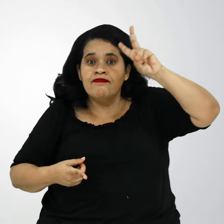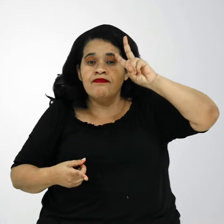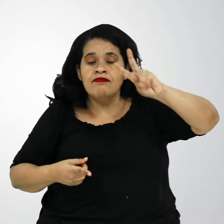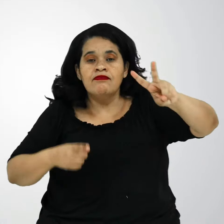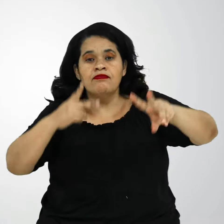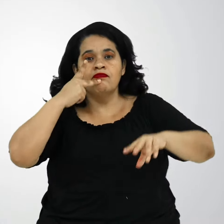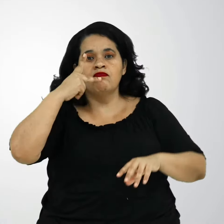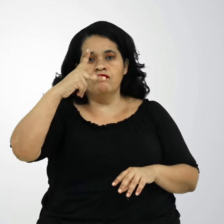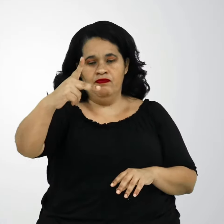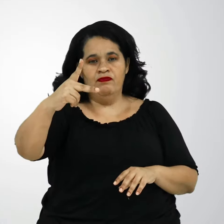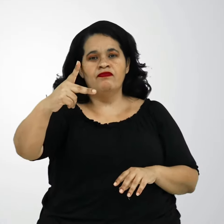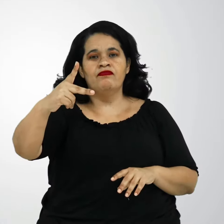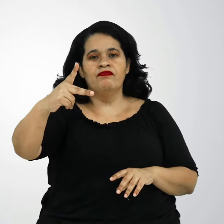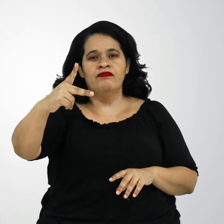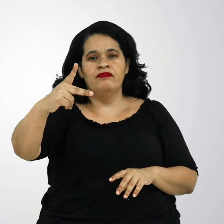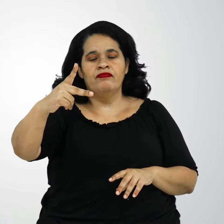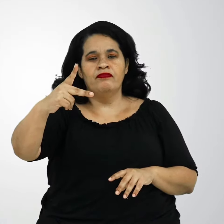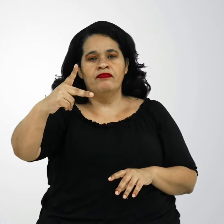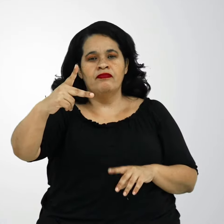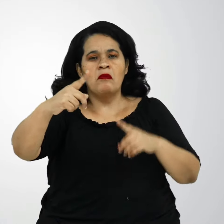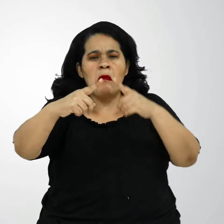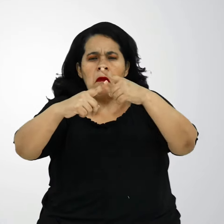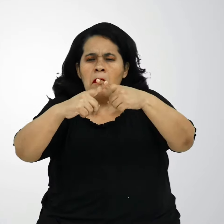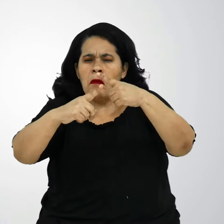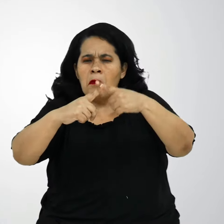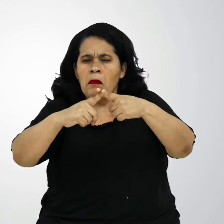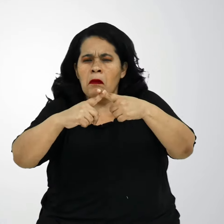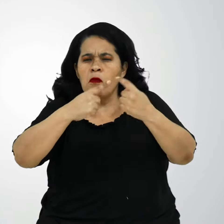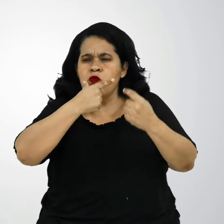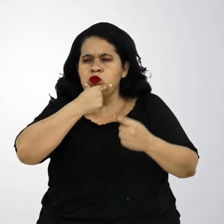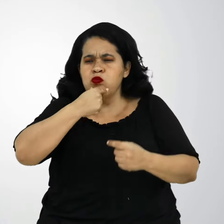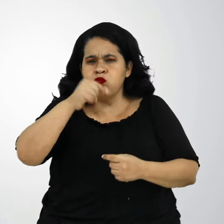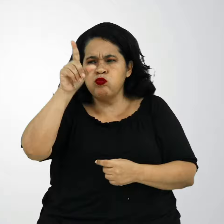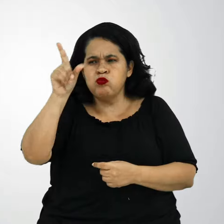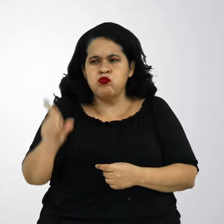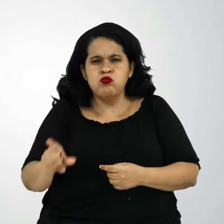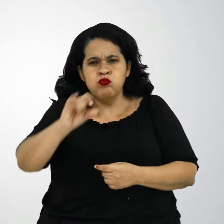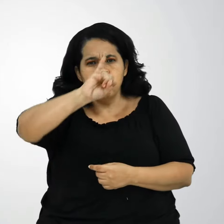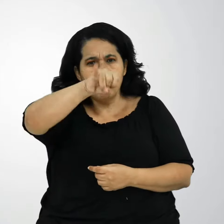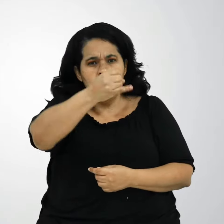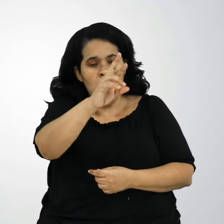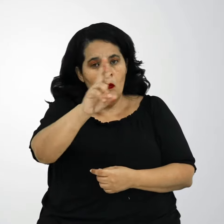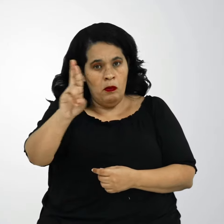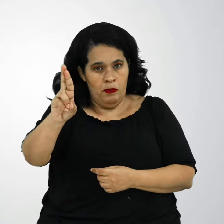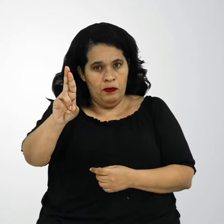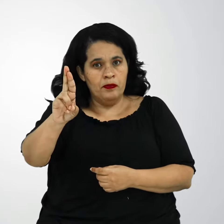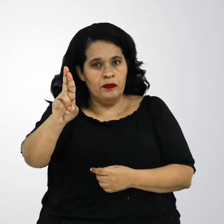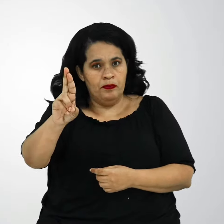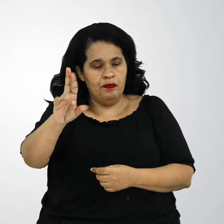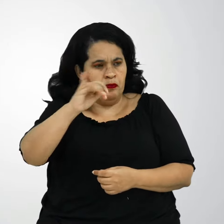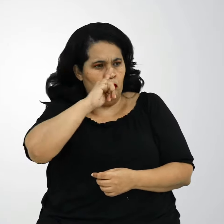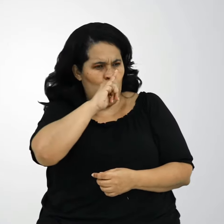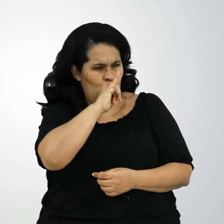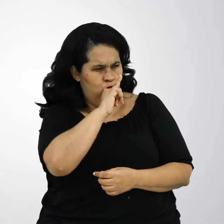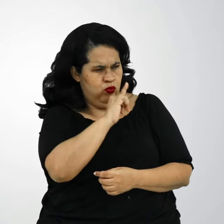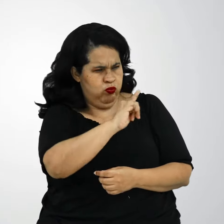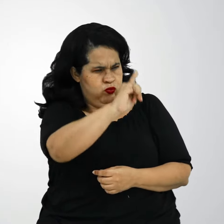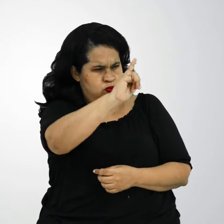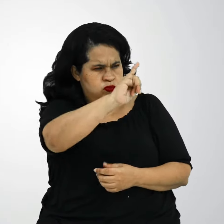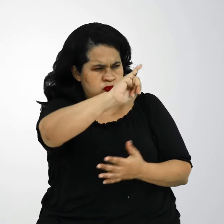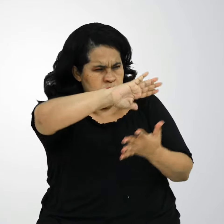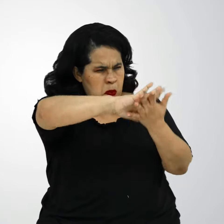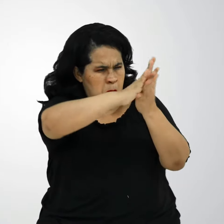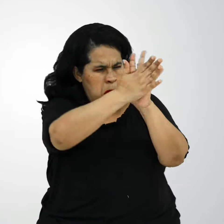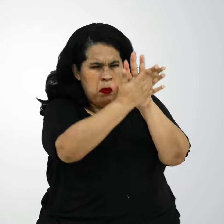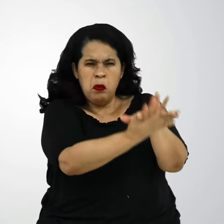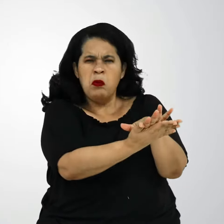profecia. Exatamente porque Jeremias, quando anunciou a queda, o fim do exílio, ele